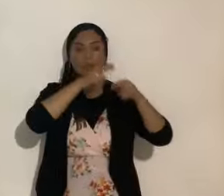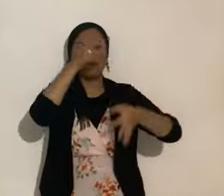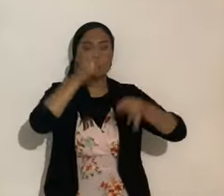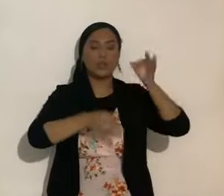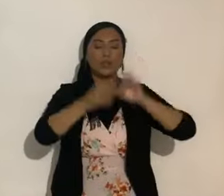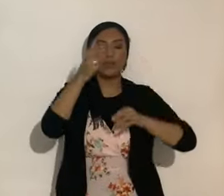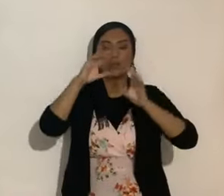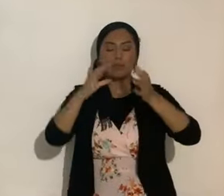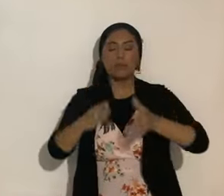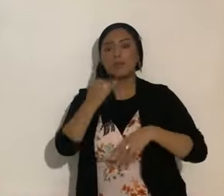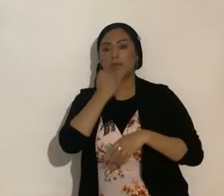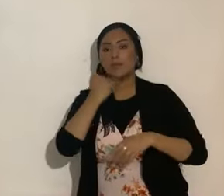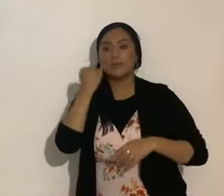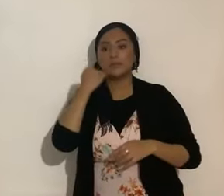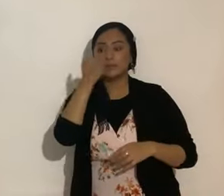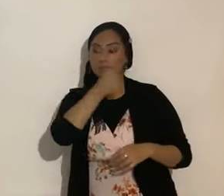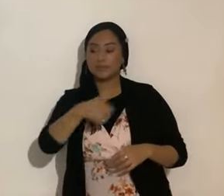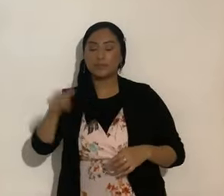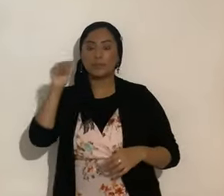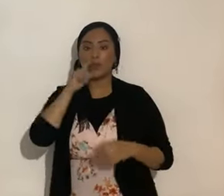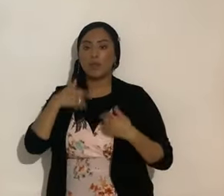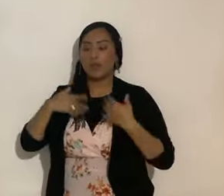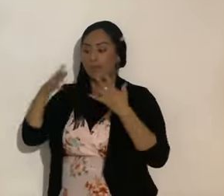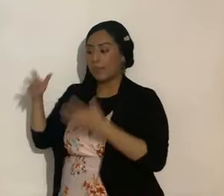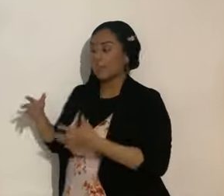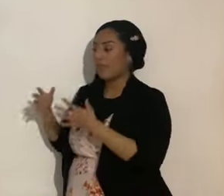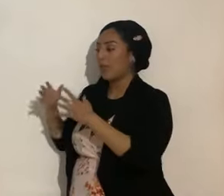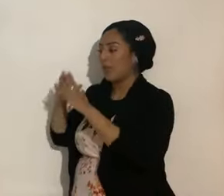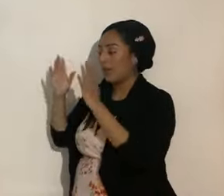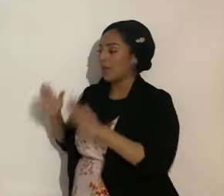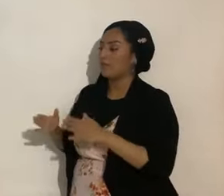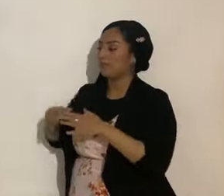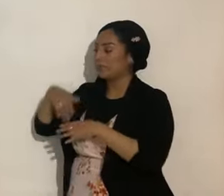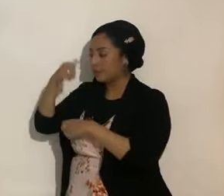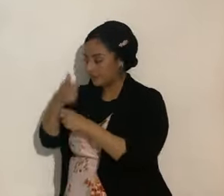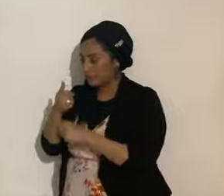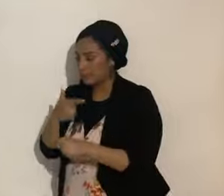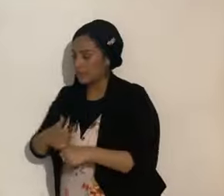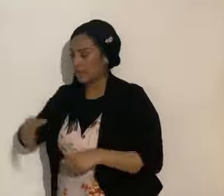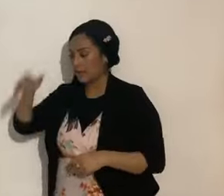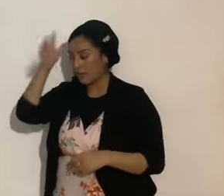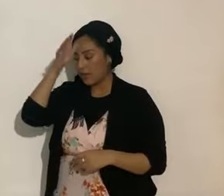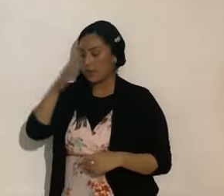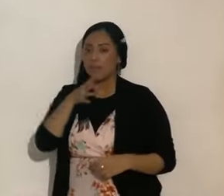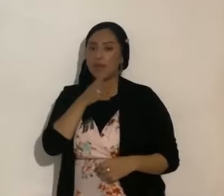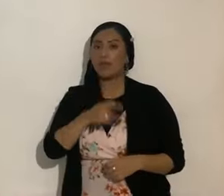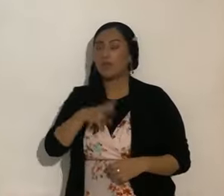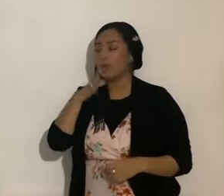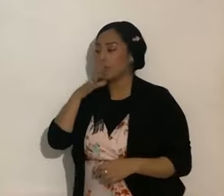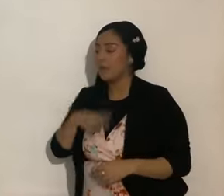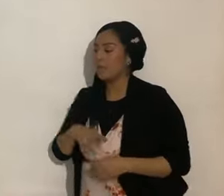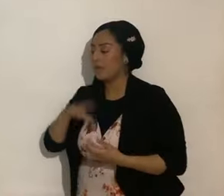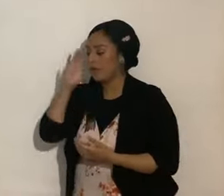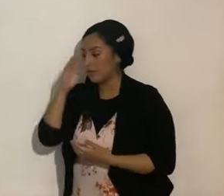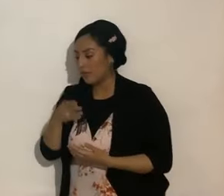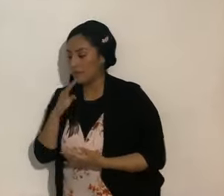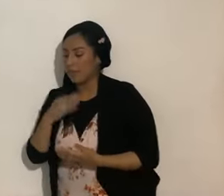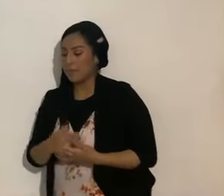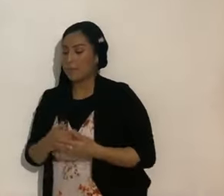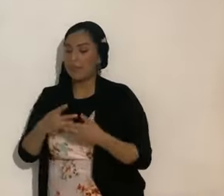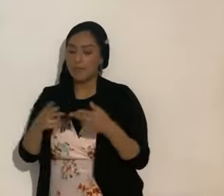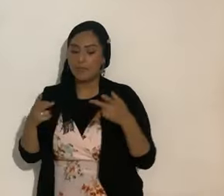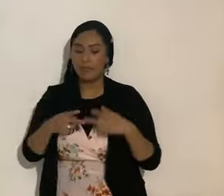Israel. Y cualquiera que haya dejado casas, o hermanos, o hermanas, o padre, o madre, o mujer, e hijos, o